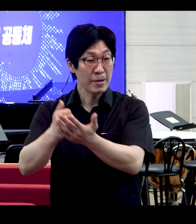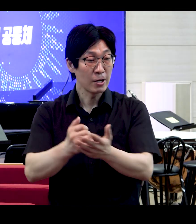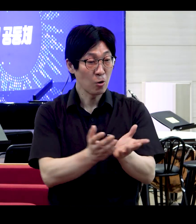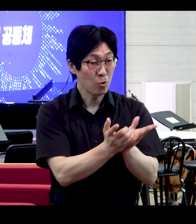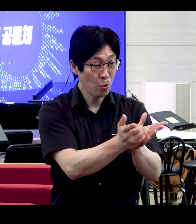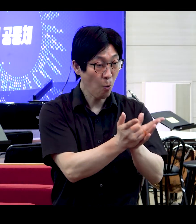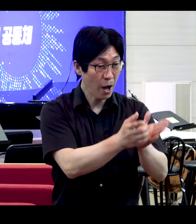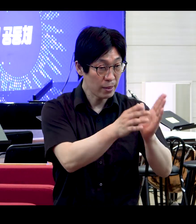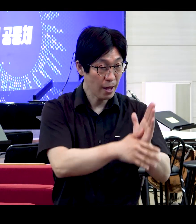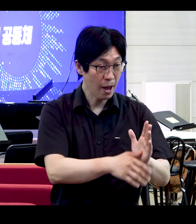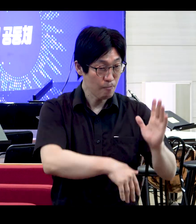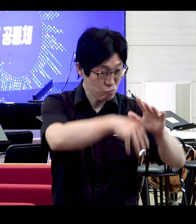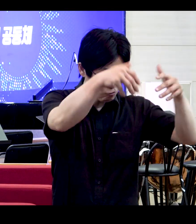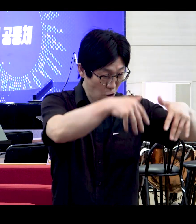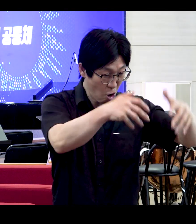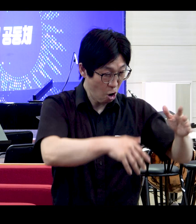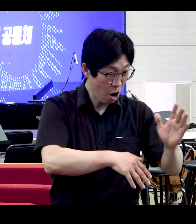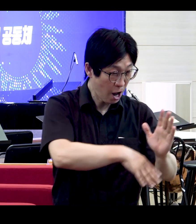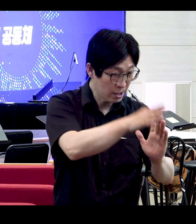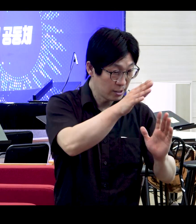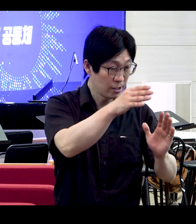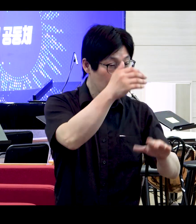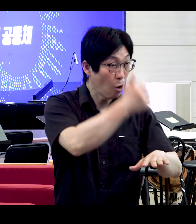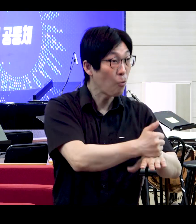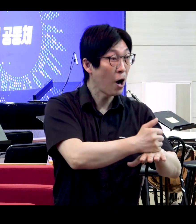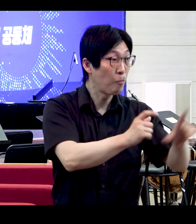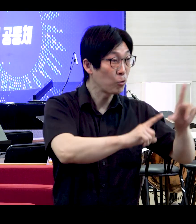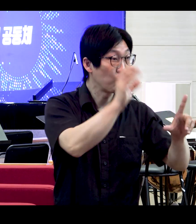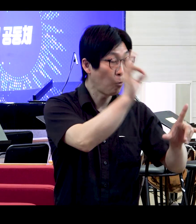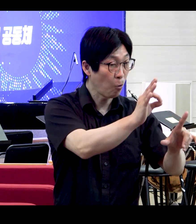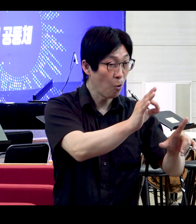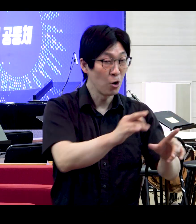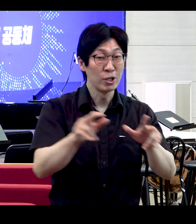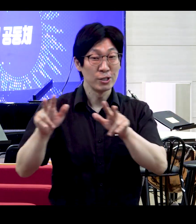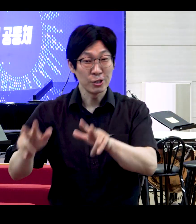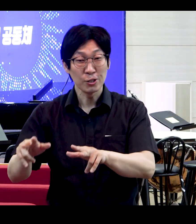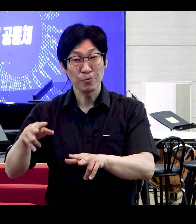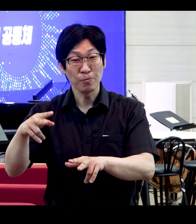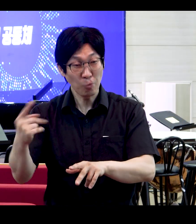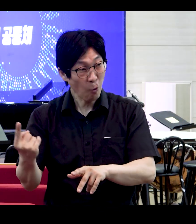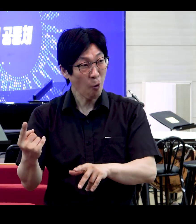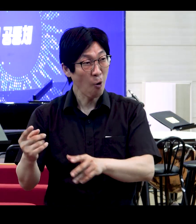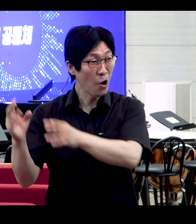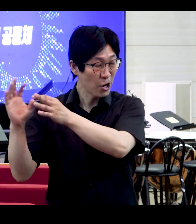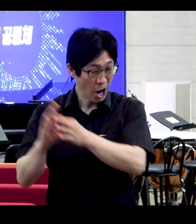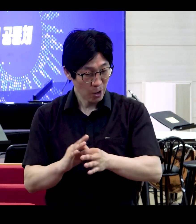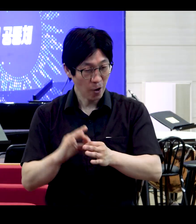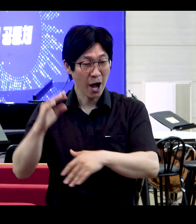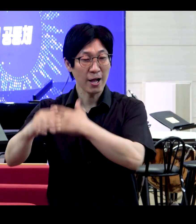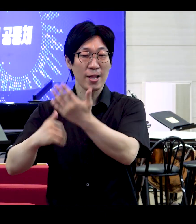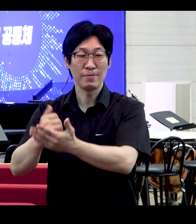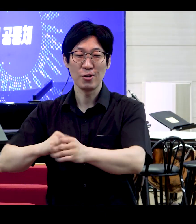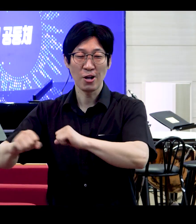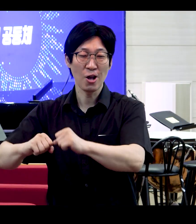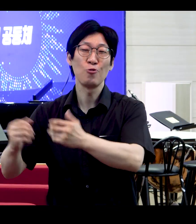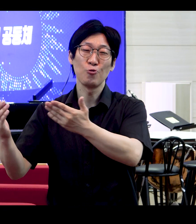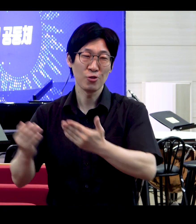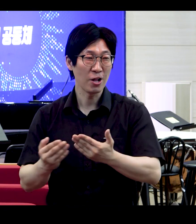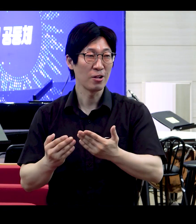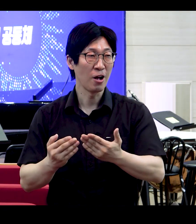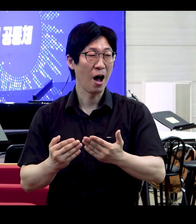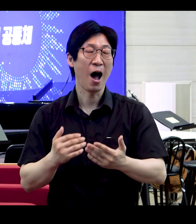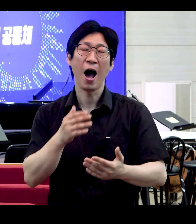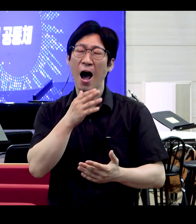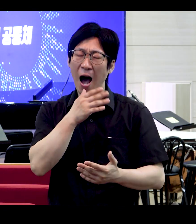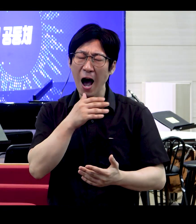살아계시고 지금도 역사하고 계시다는 것을, 그 엄청난 장관이 아주 감동적으로 이야기를 하고